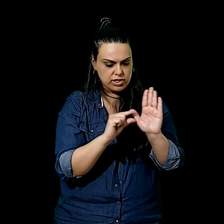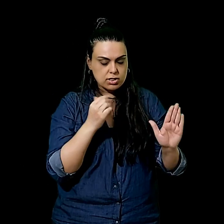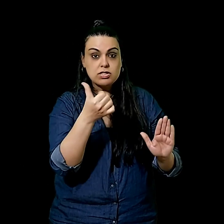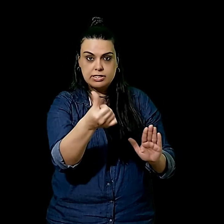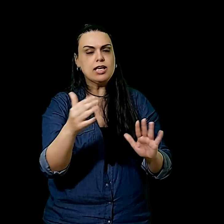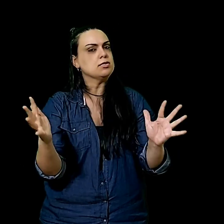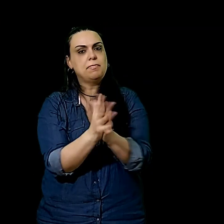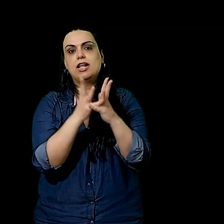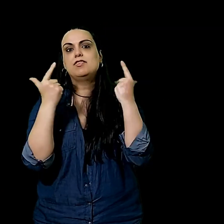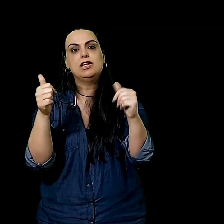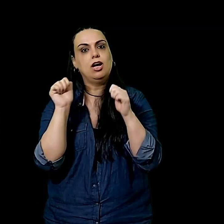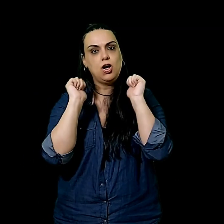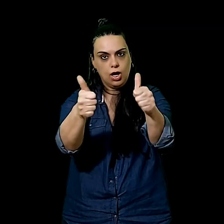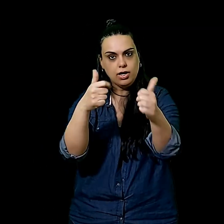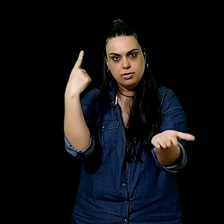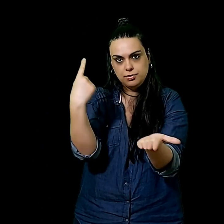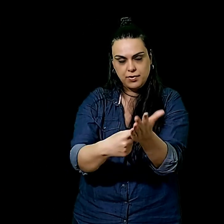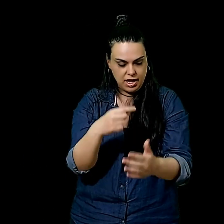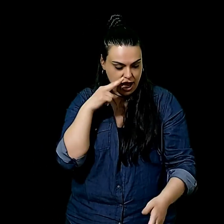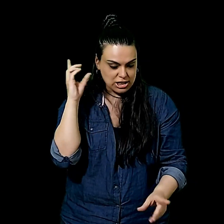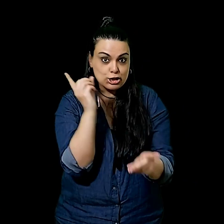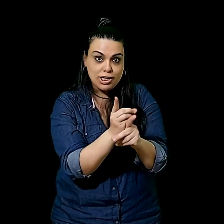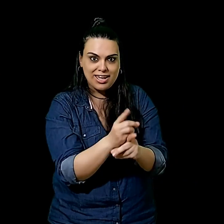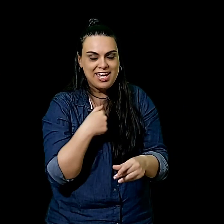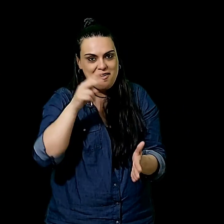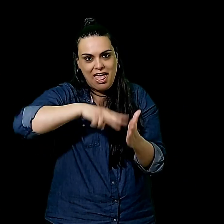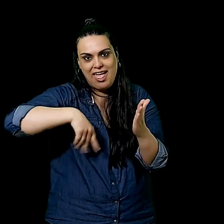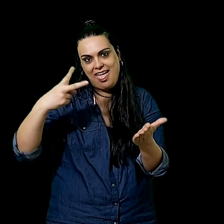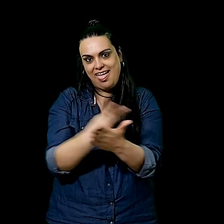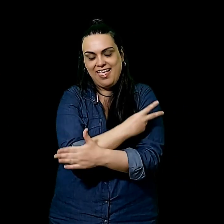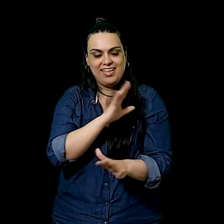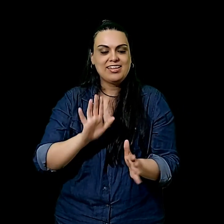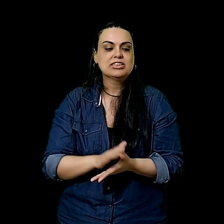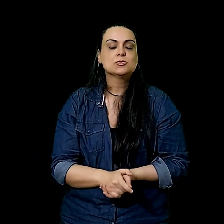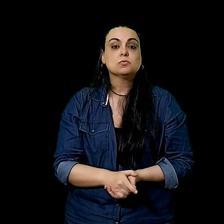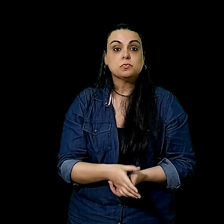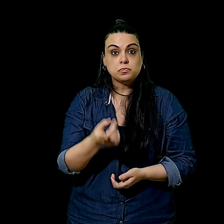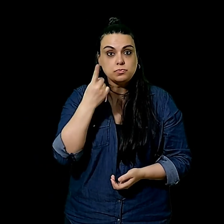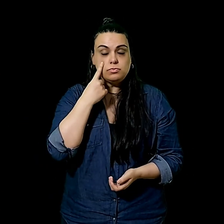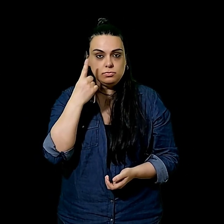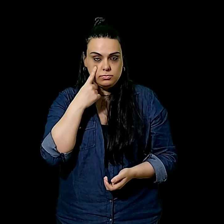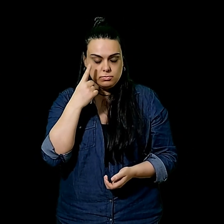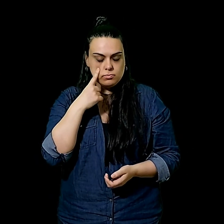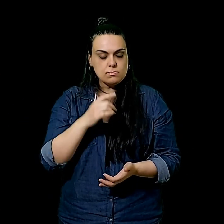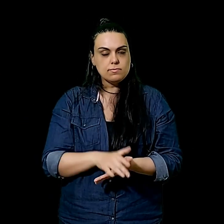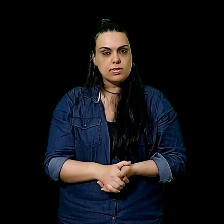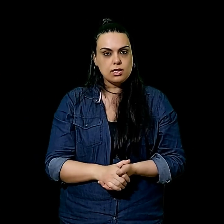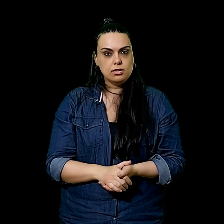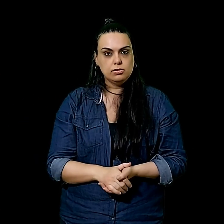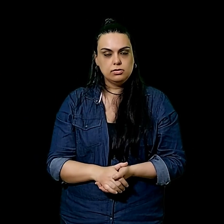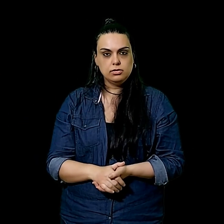1:6, maravilha, 1:6, é isso mesmo, está certo. Eu que li no lugar errado. Olha o que ele diz: